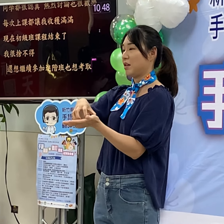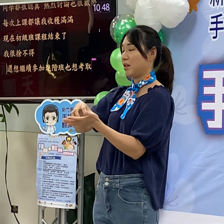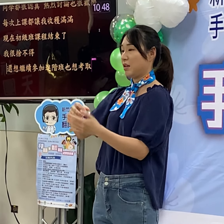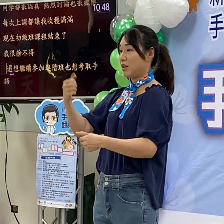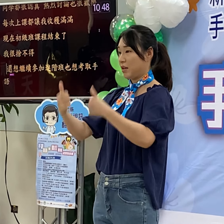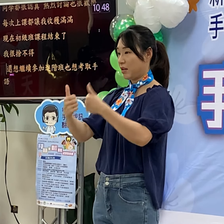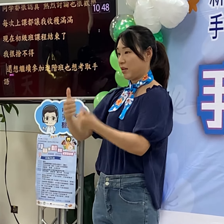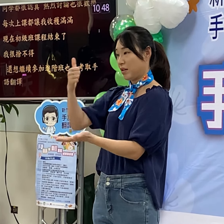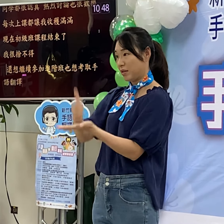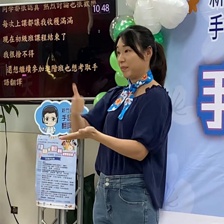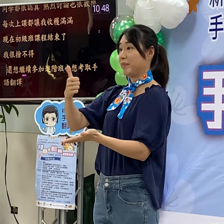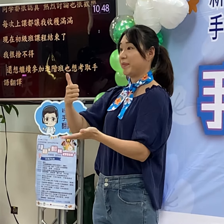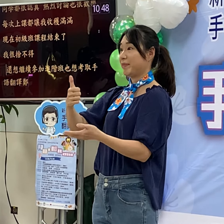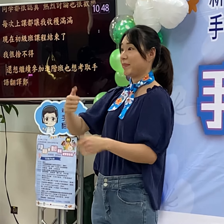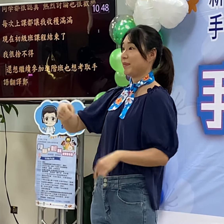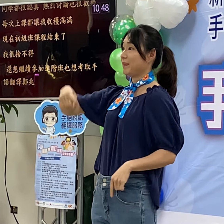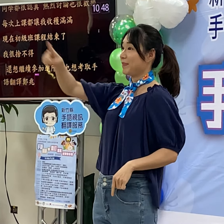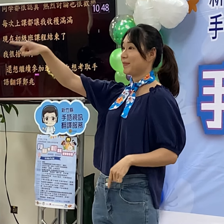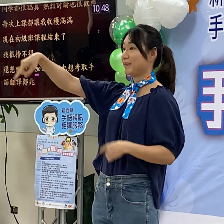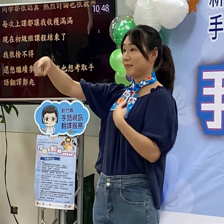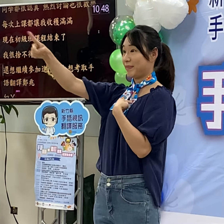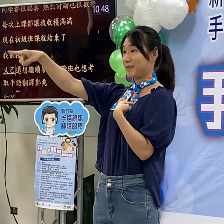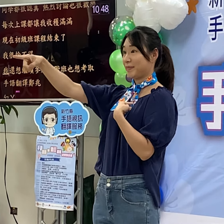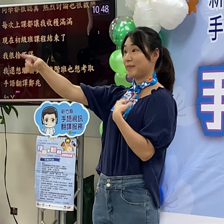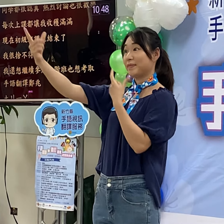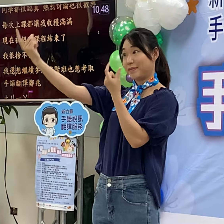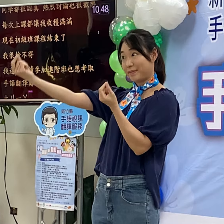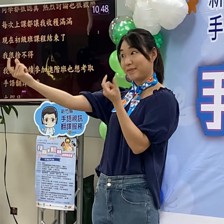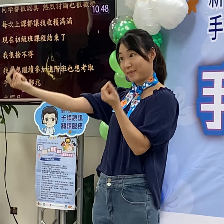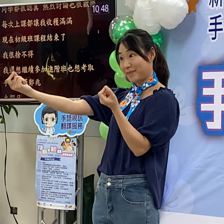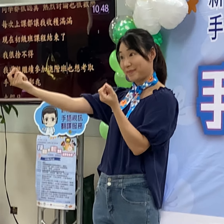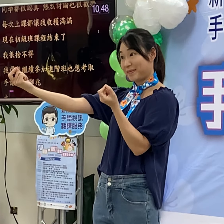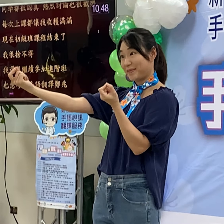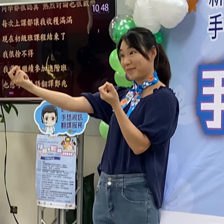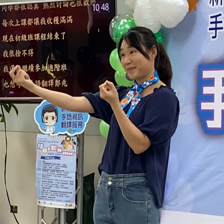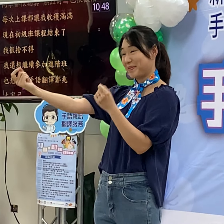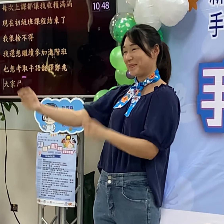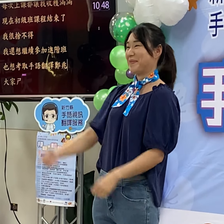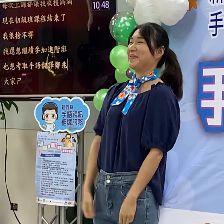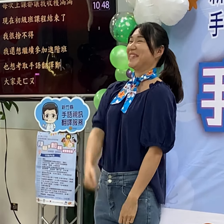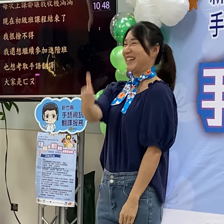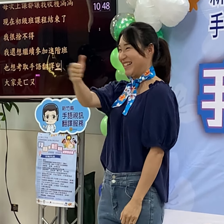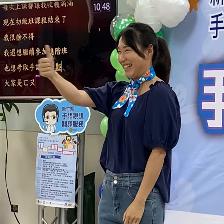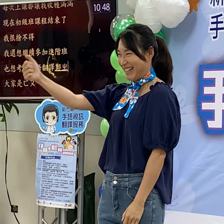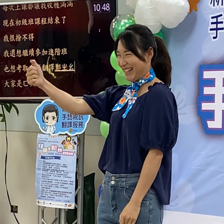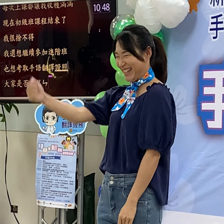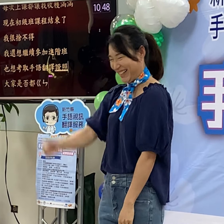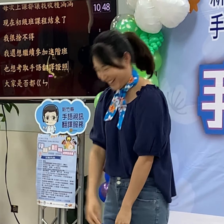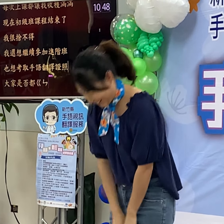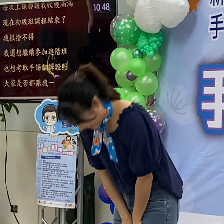大家是不是都跟我一样呢？谢谢大家。